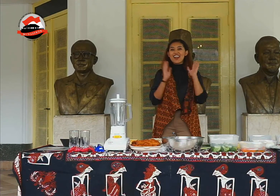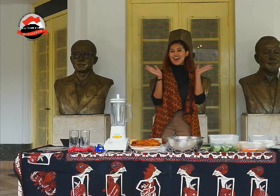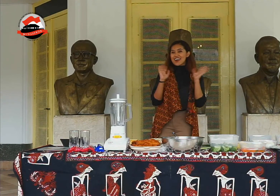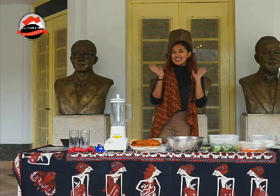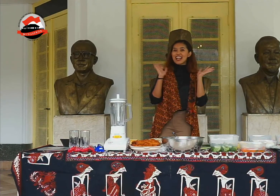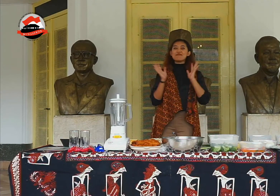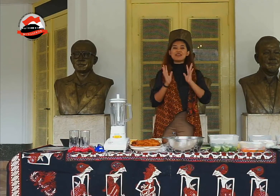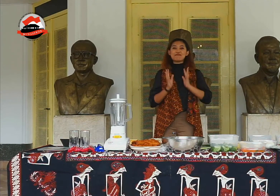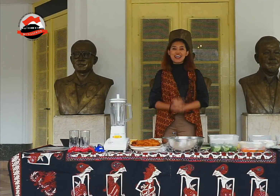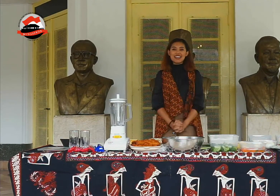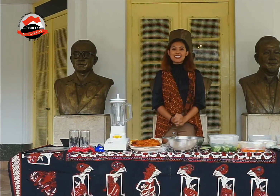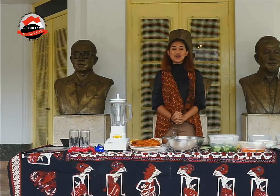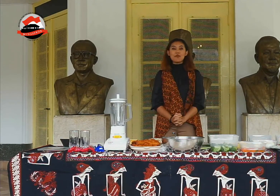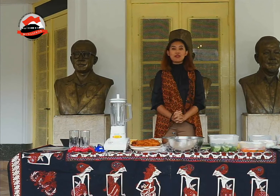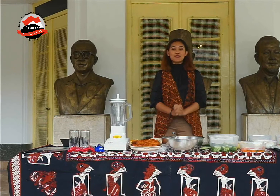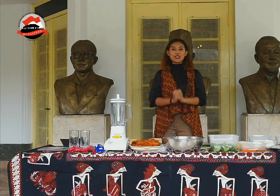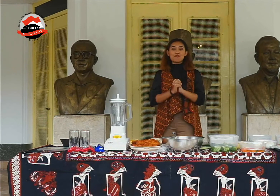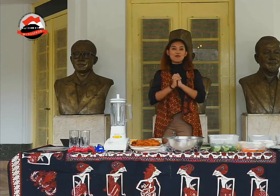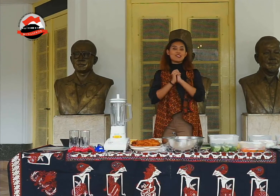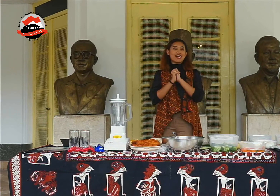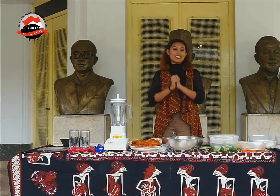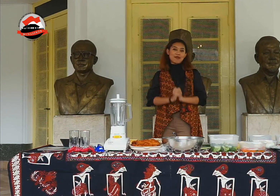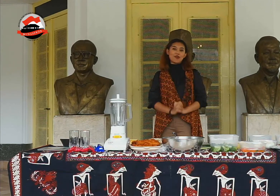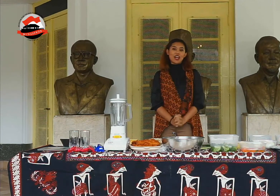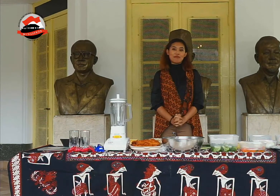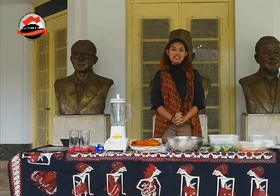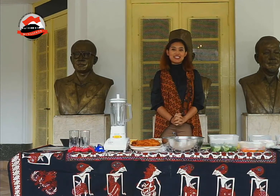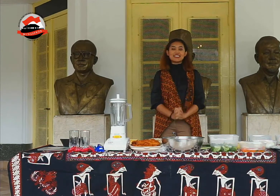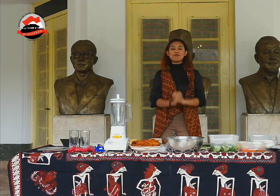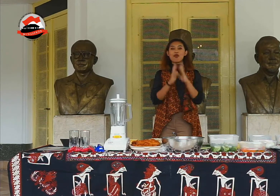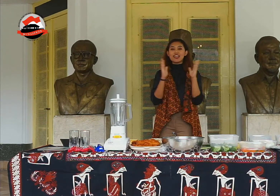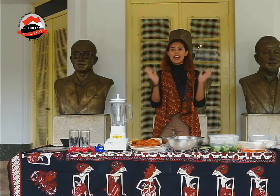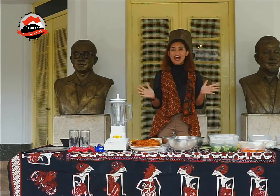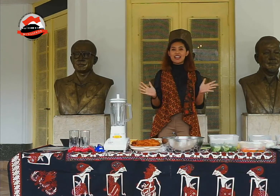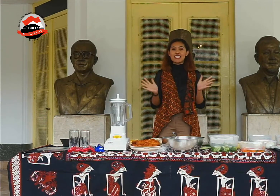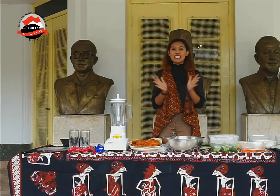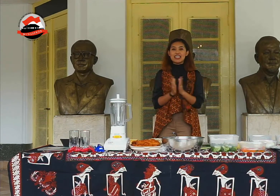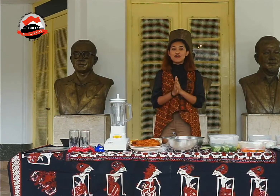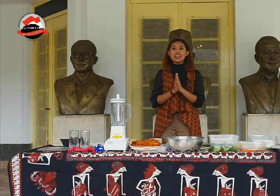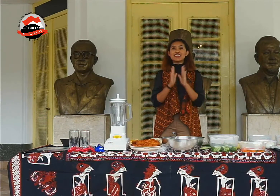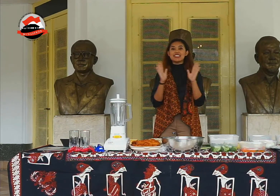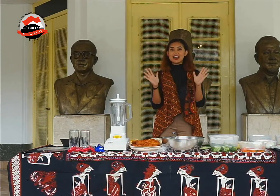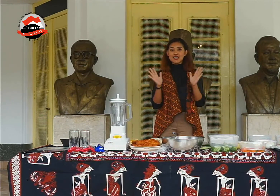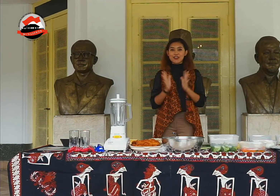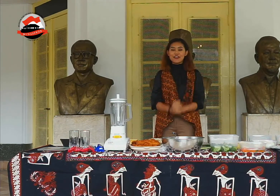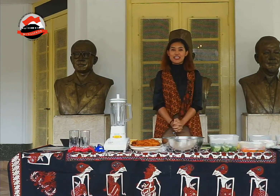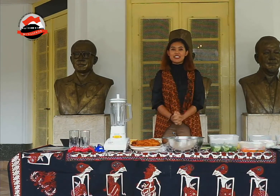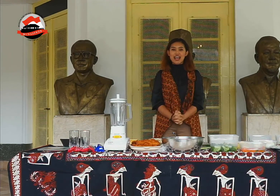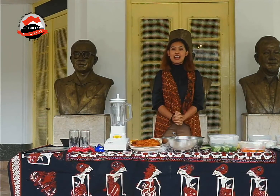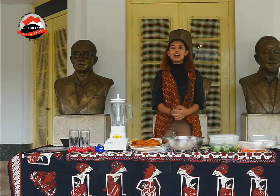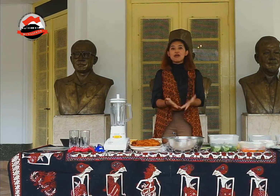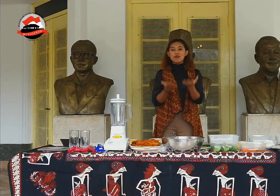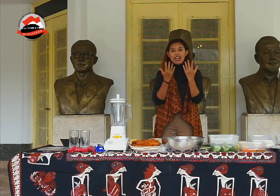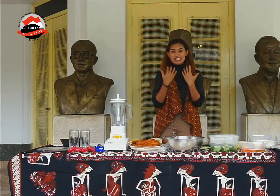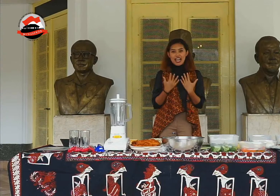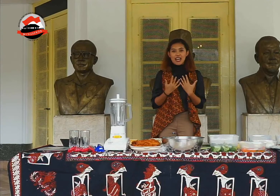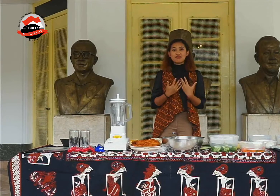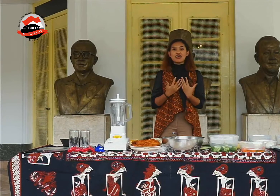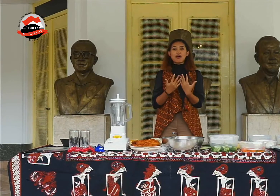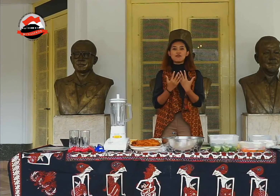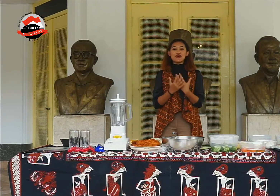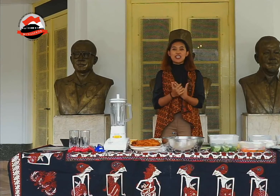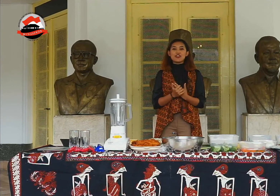Oke, halo, selamat pagi Sobat Museum Perumusan Naskah Proklamasi semuanya yang ada di Indonesia, seluruh Indonesia. Boleh